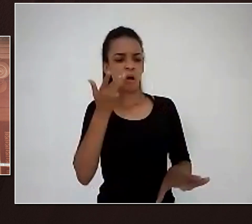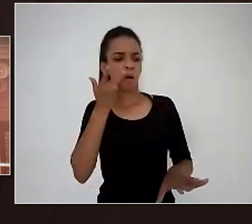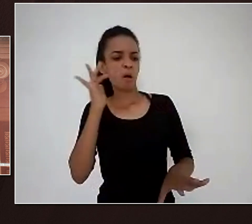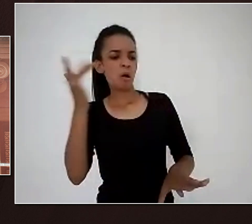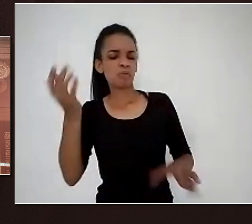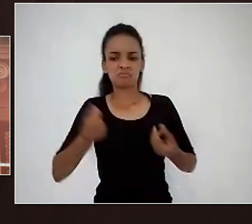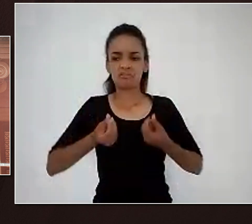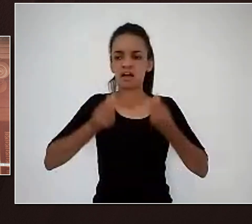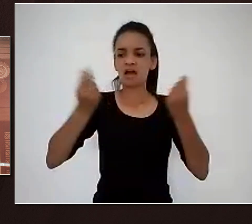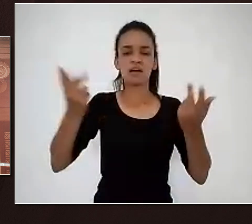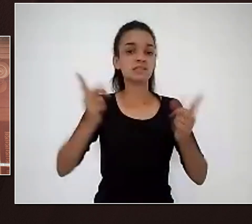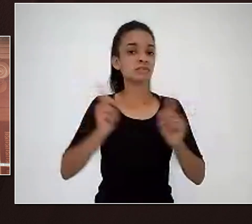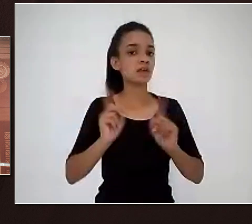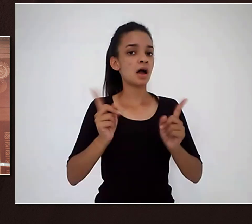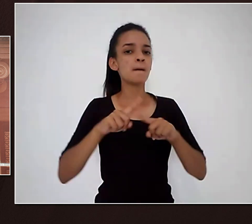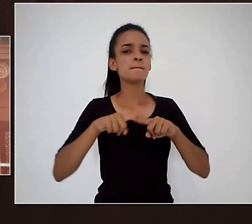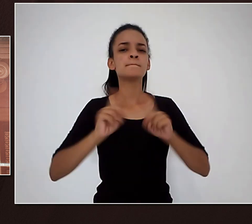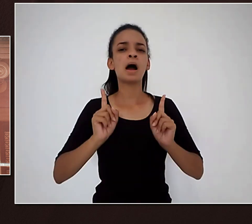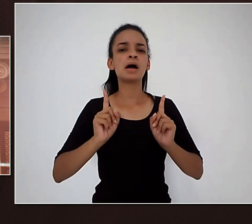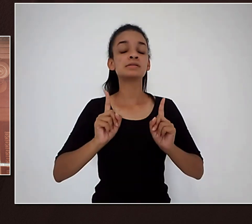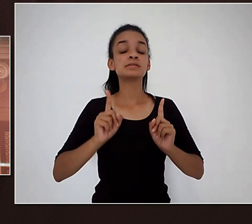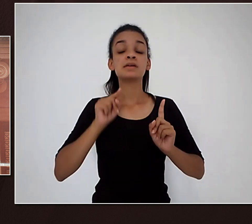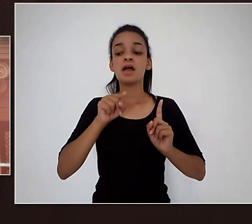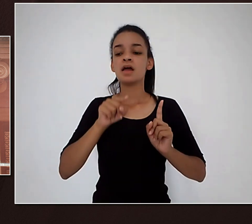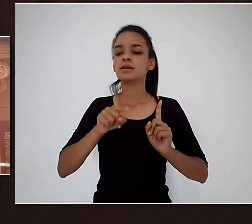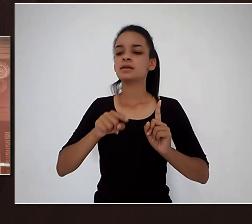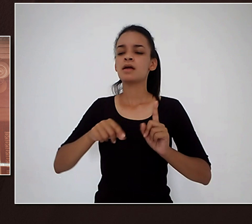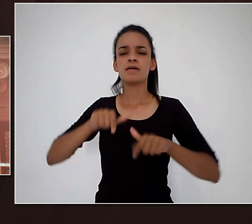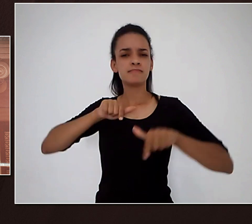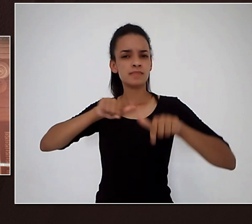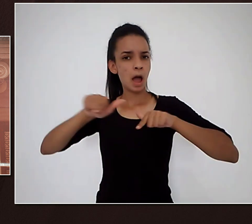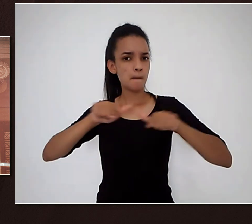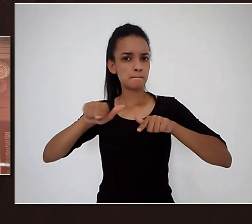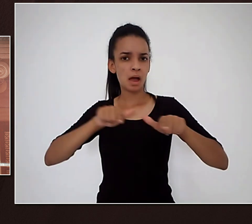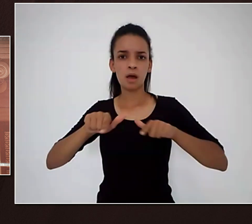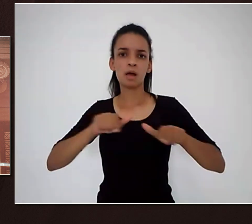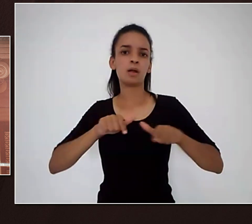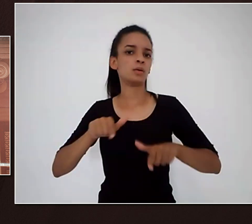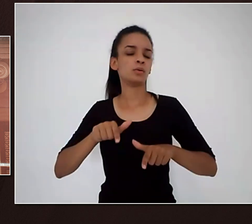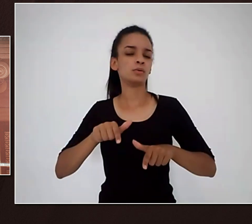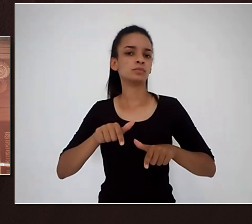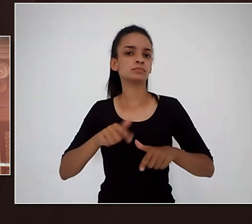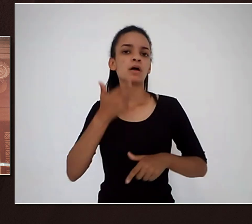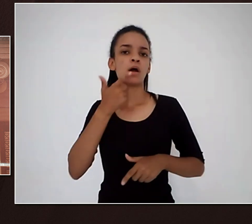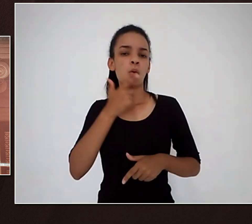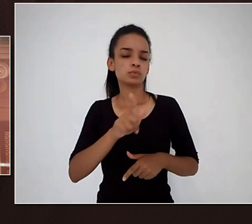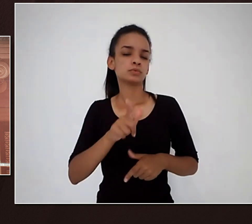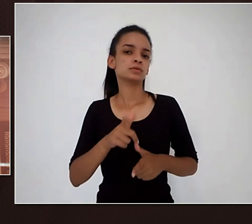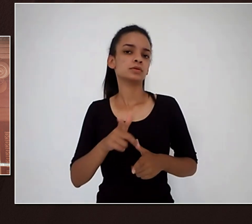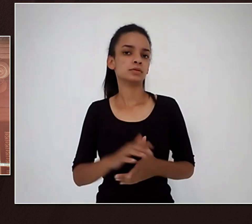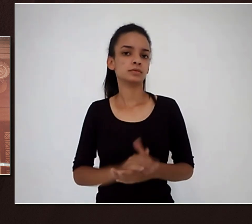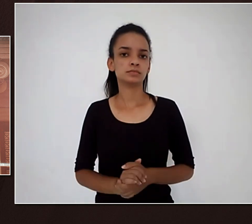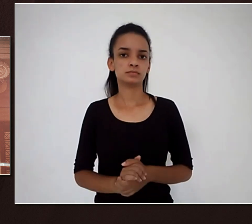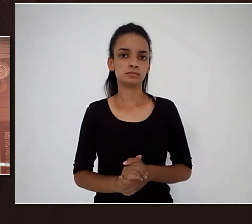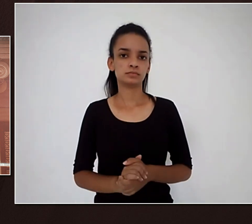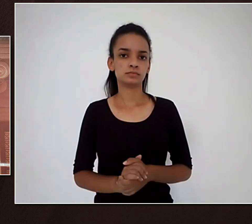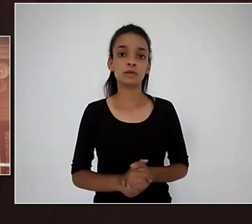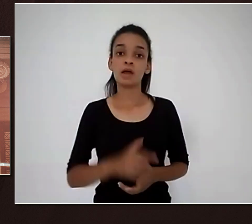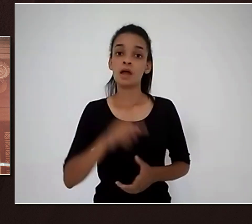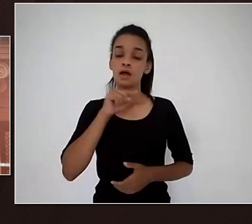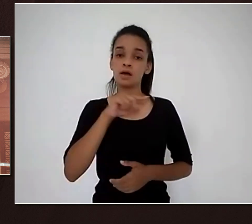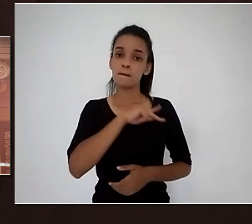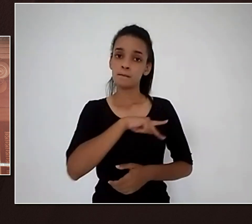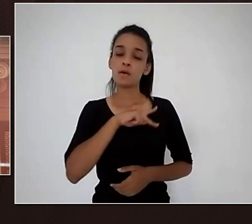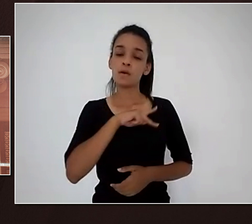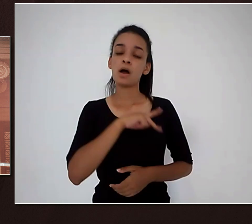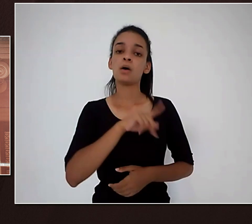as próprias mãos para o seu próprio sustento e dos que estavam com ele. Então, esse é o modelo que Paulo deixou